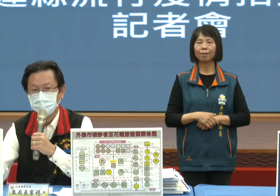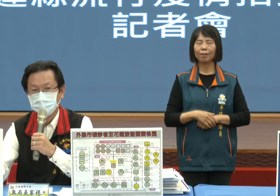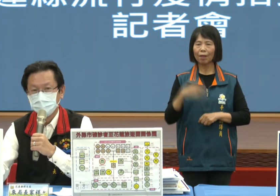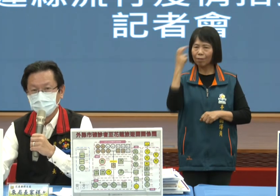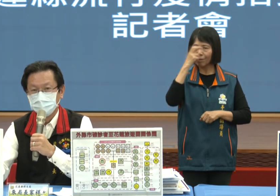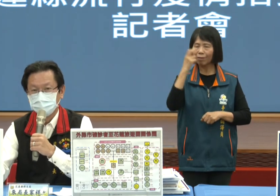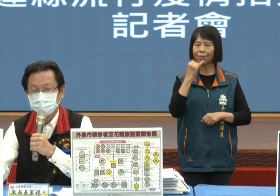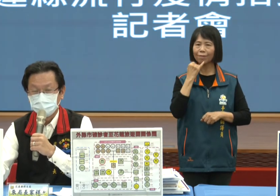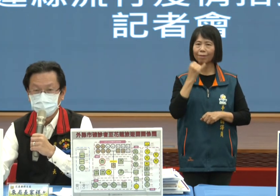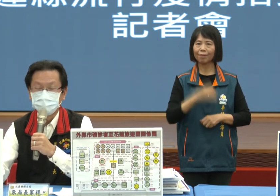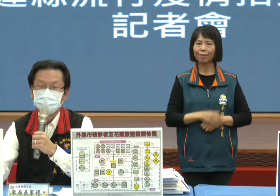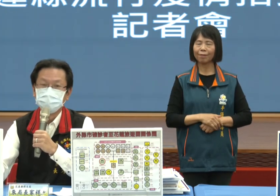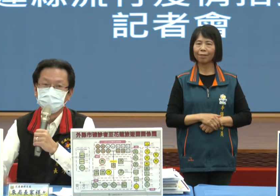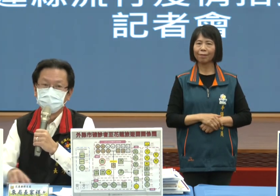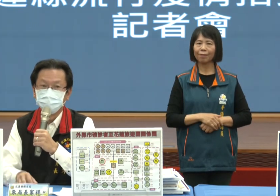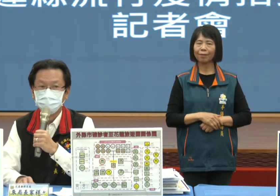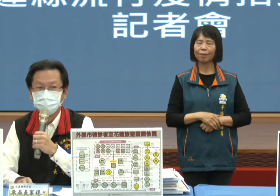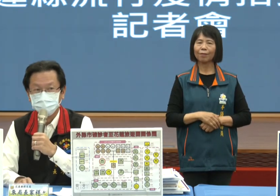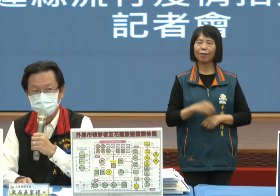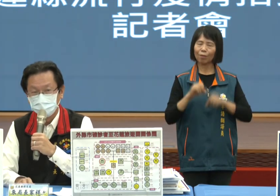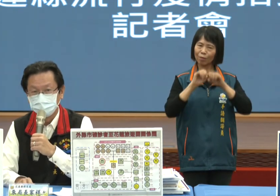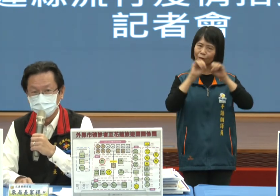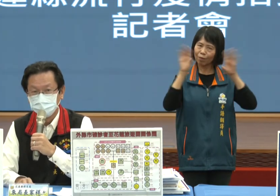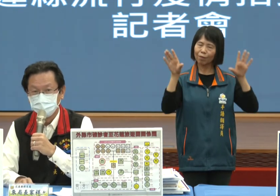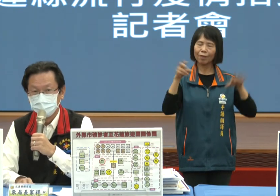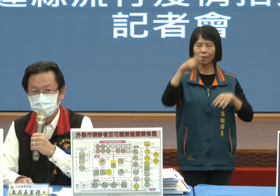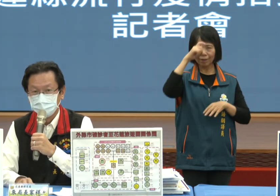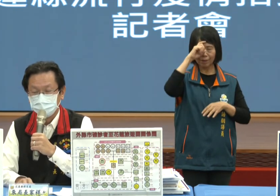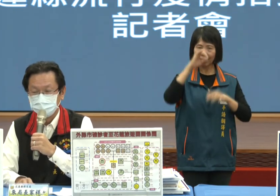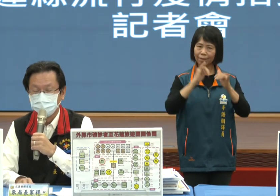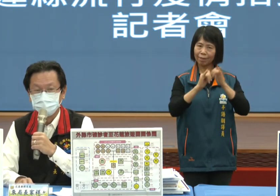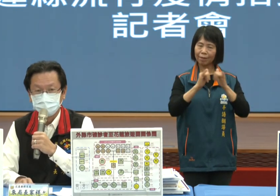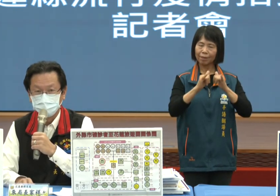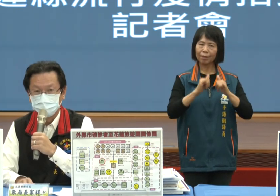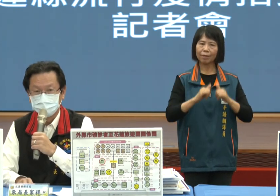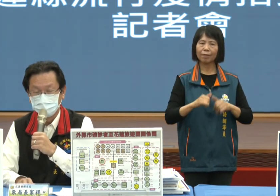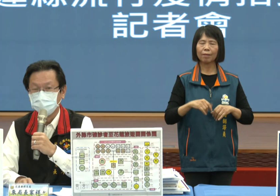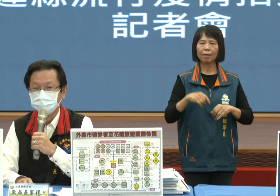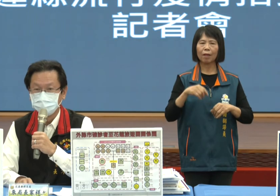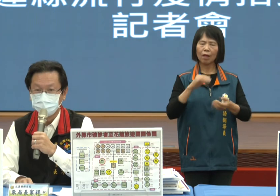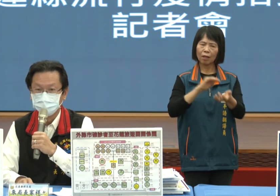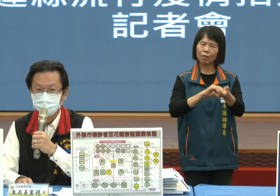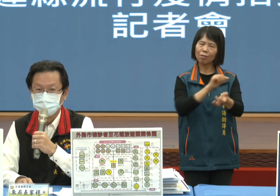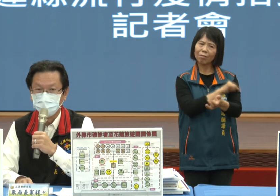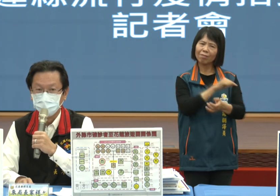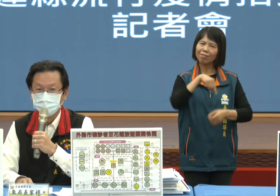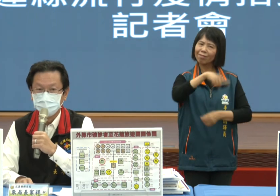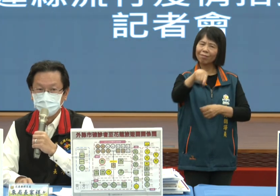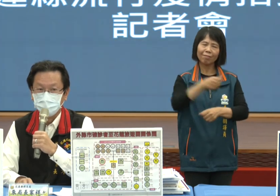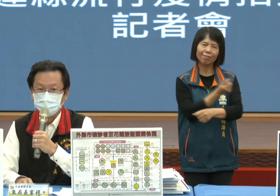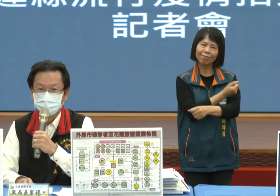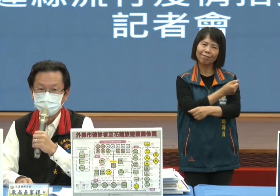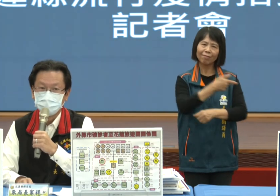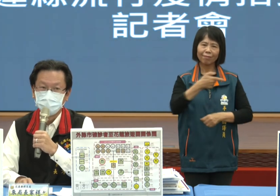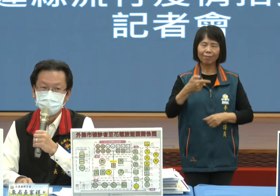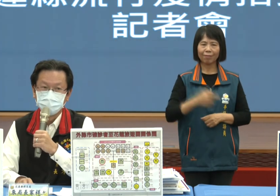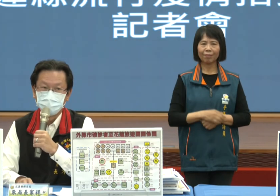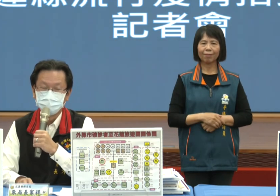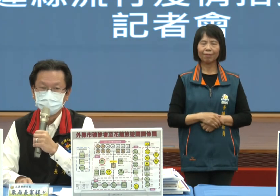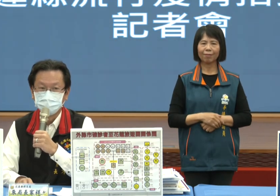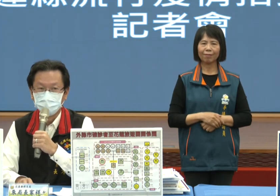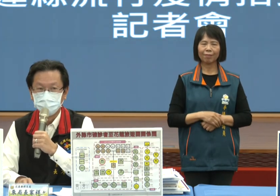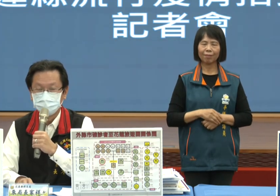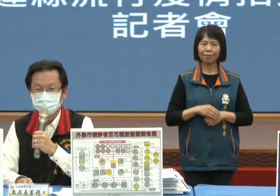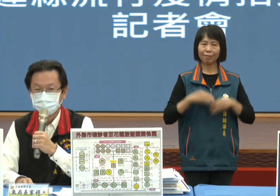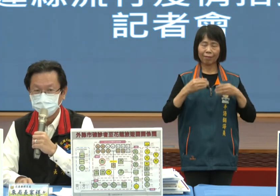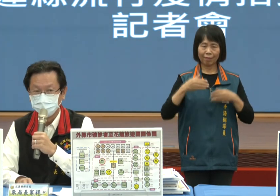下午6点。在这边恳切的呼吁我们的乡亲，其实我们的同仁真的很辛苦，穿着很